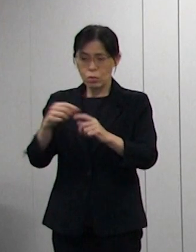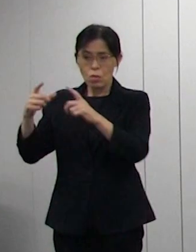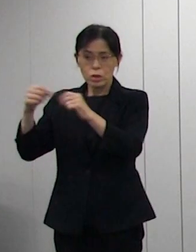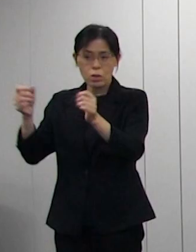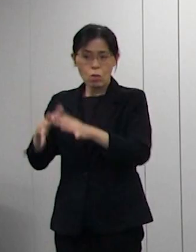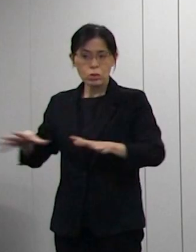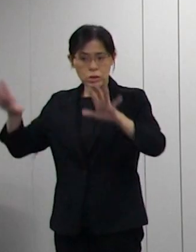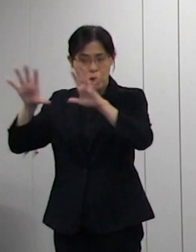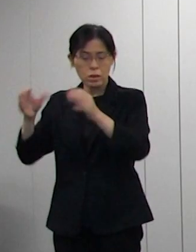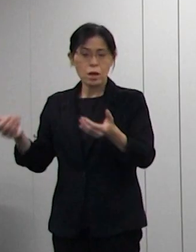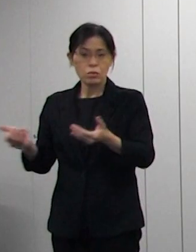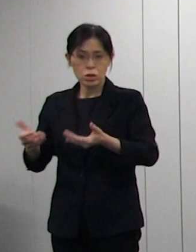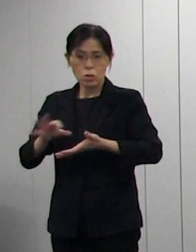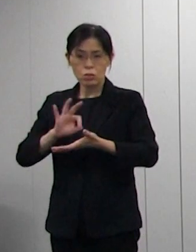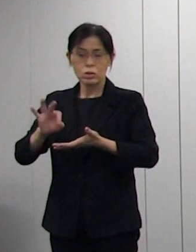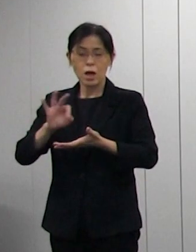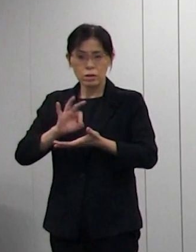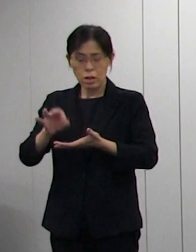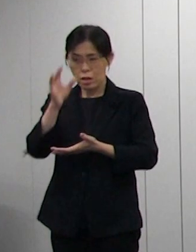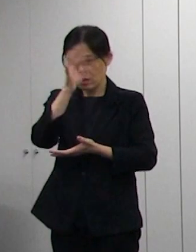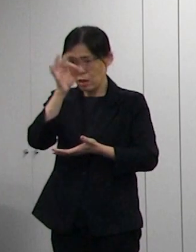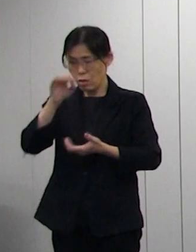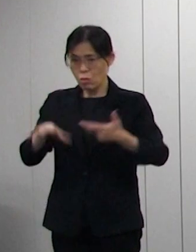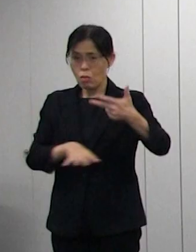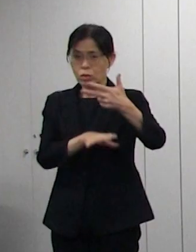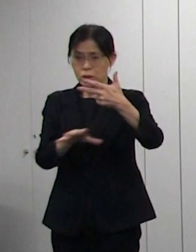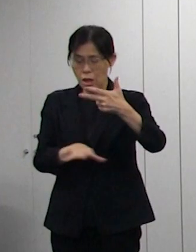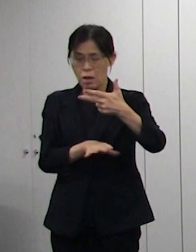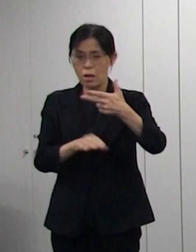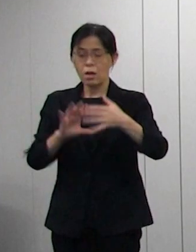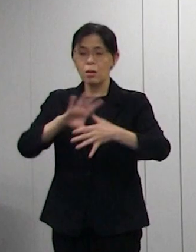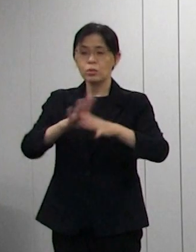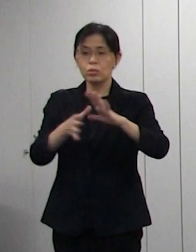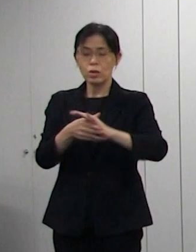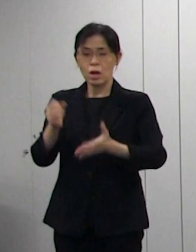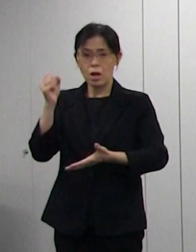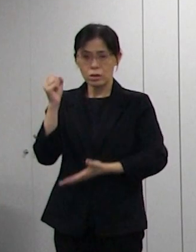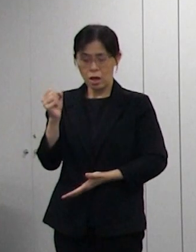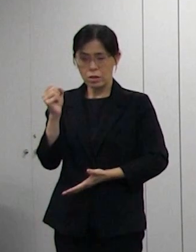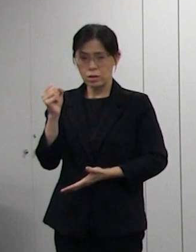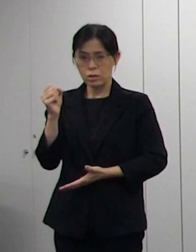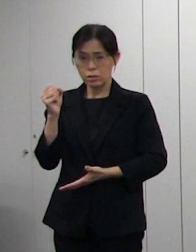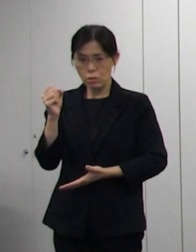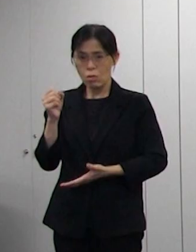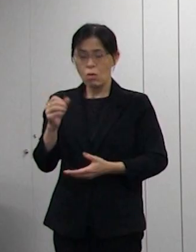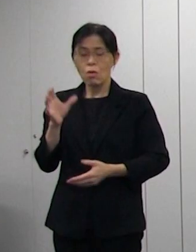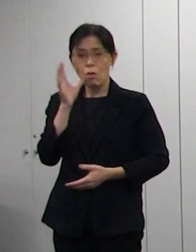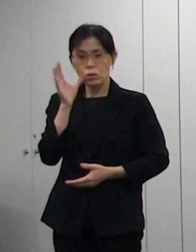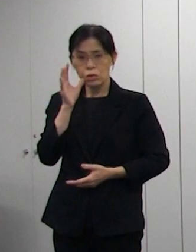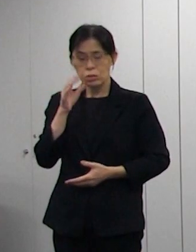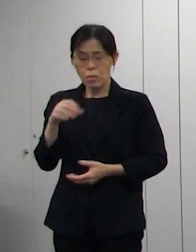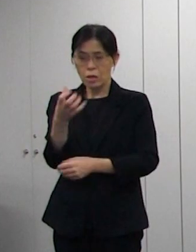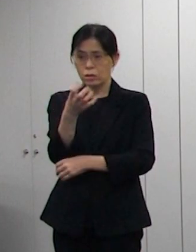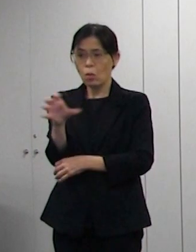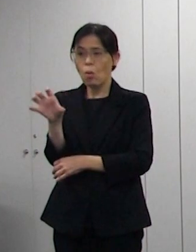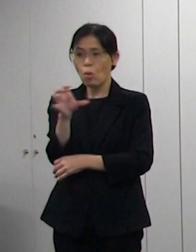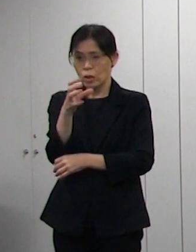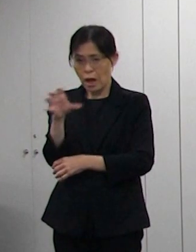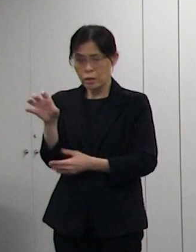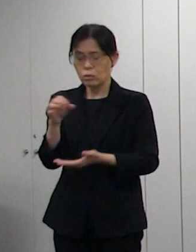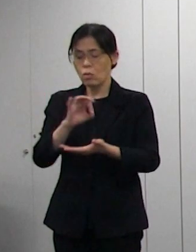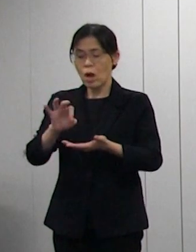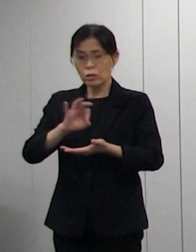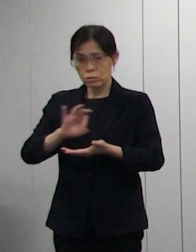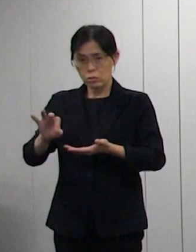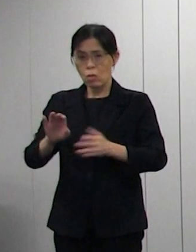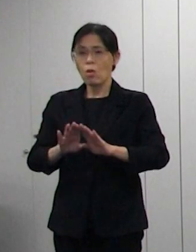活用し観光資源や文化財としての細島灯台の 利活用事業に取り組むものであります